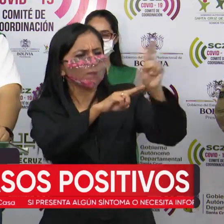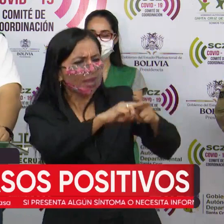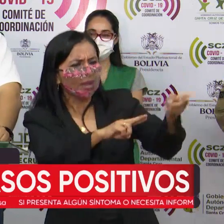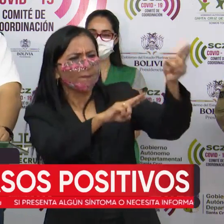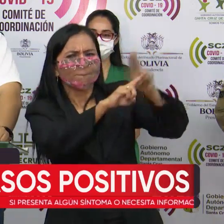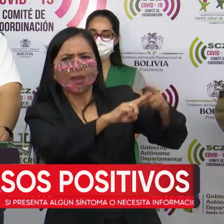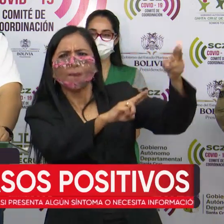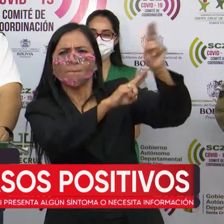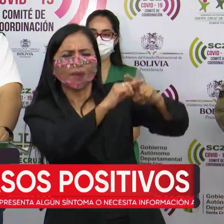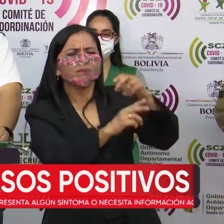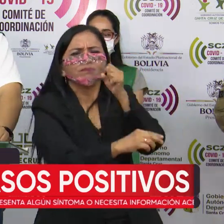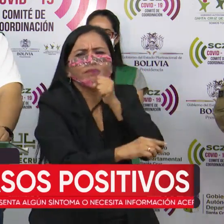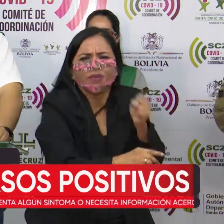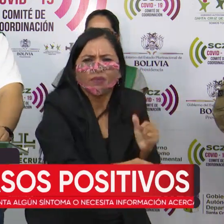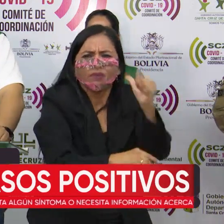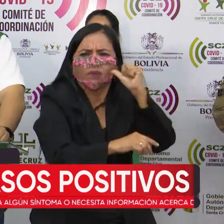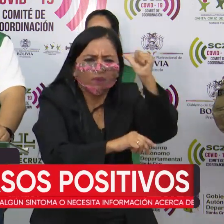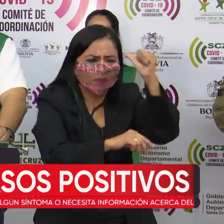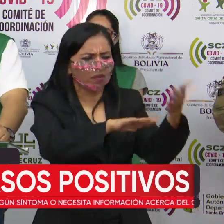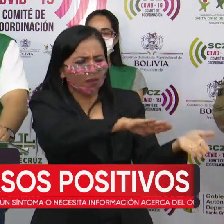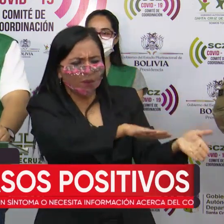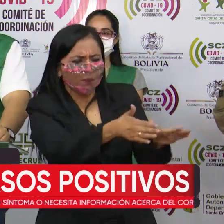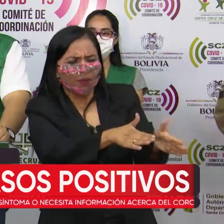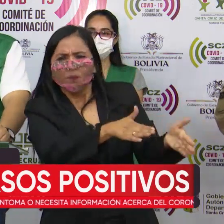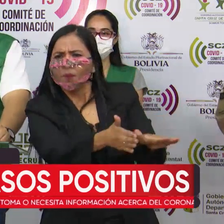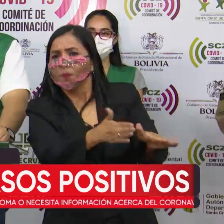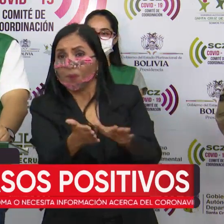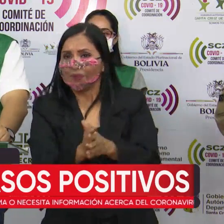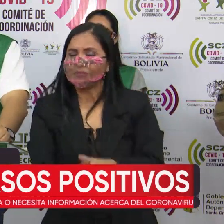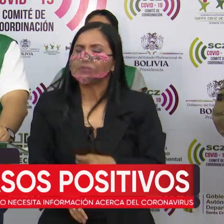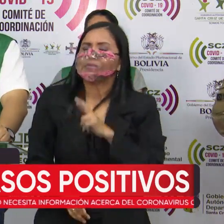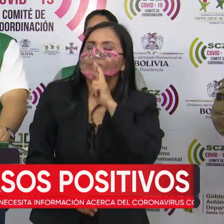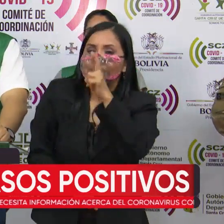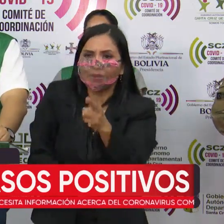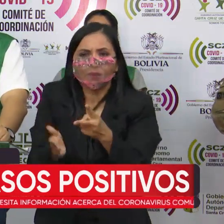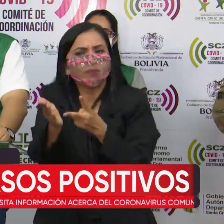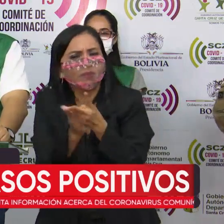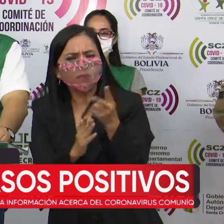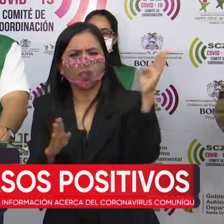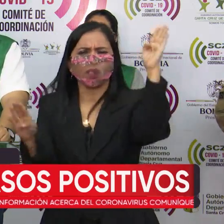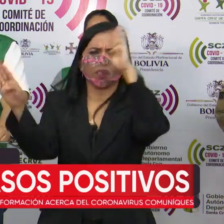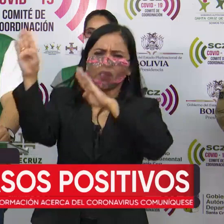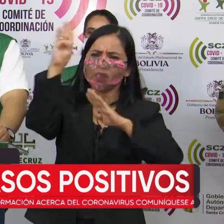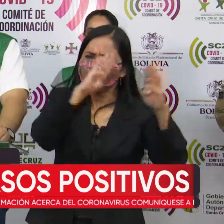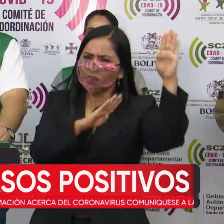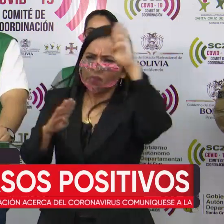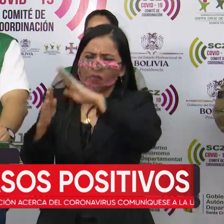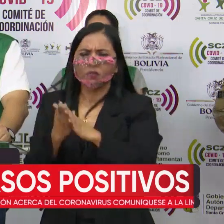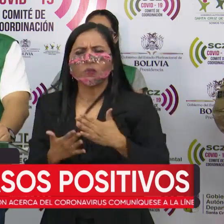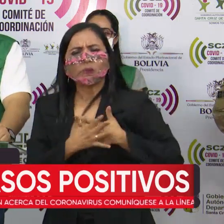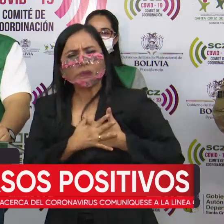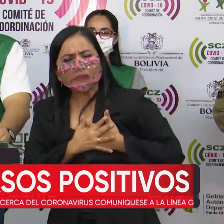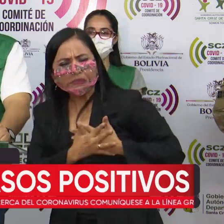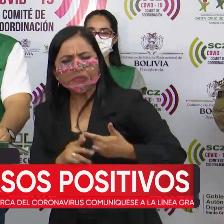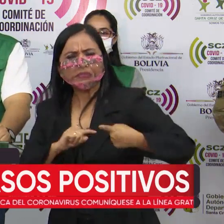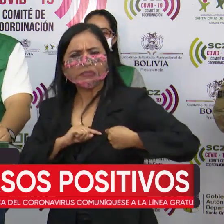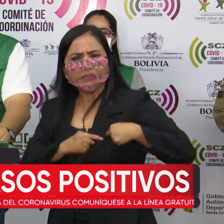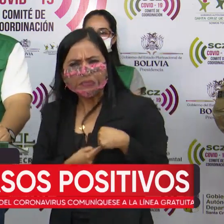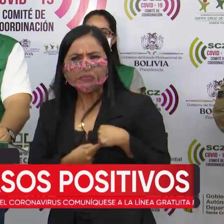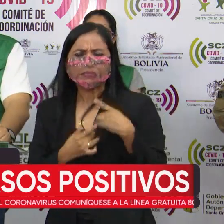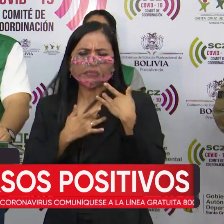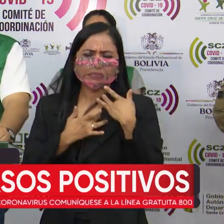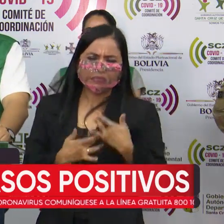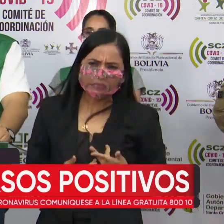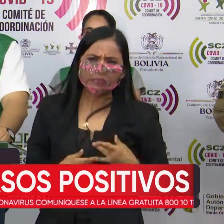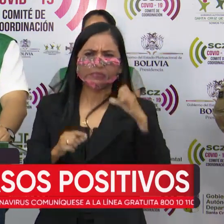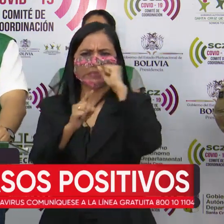la cifra y falleciendo nuestros adultos mayores. Realmente una preocupación, es una pena, nos tiene muy